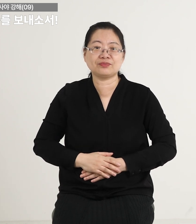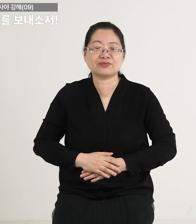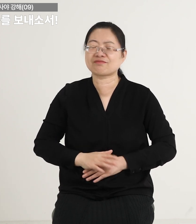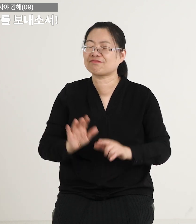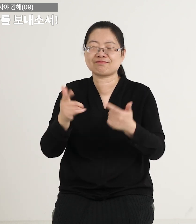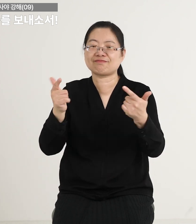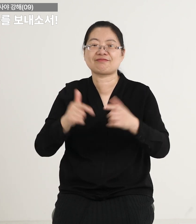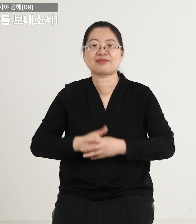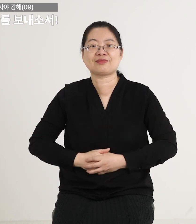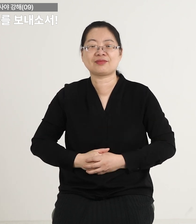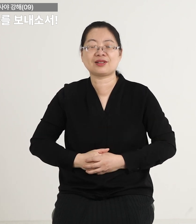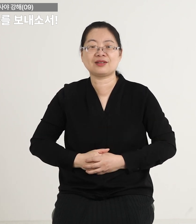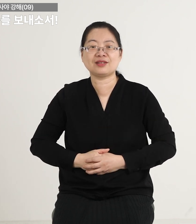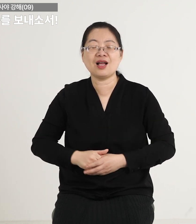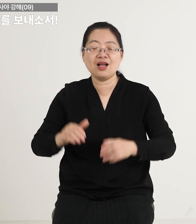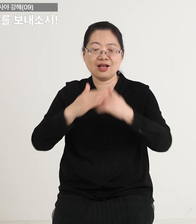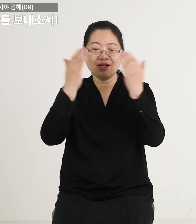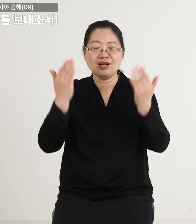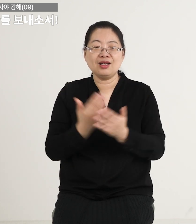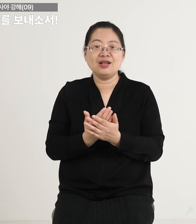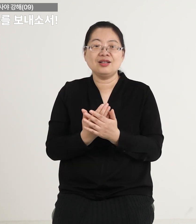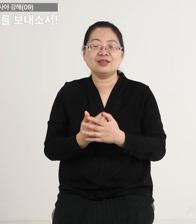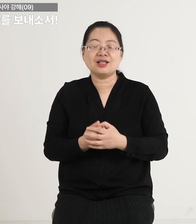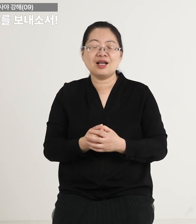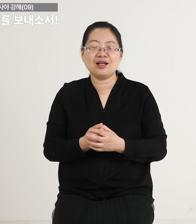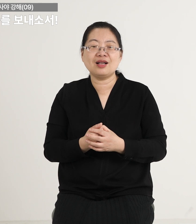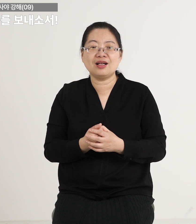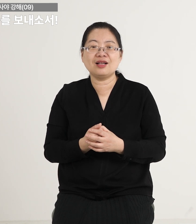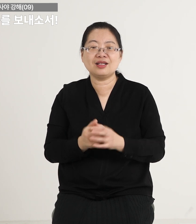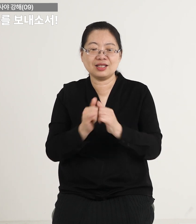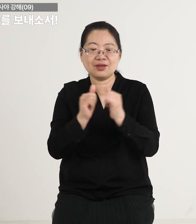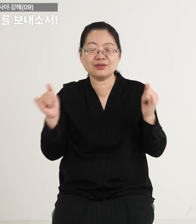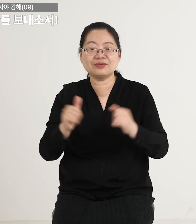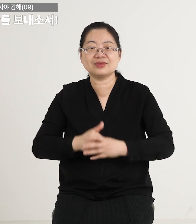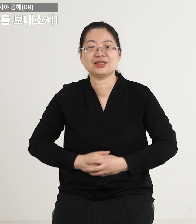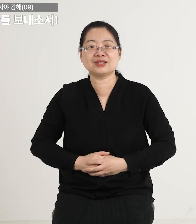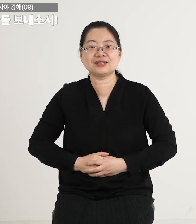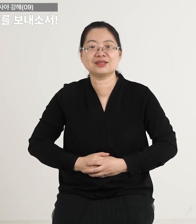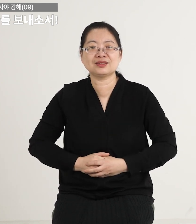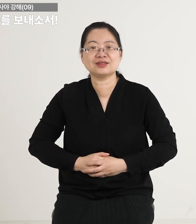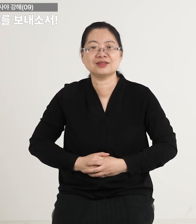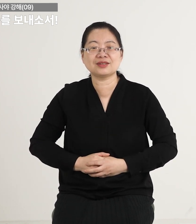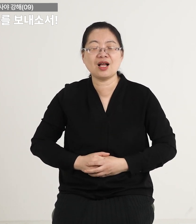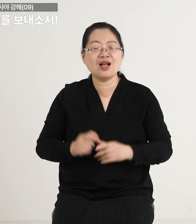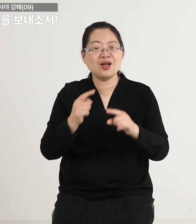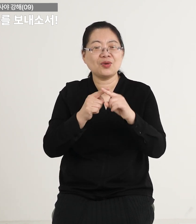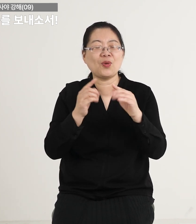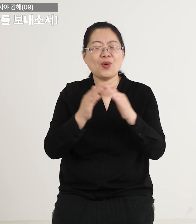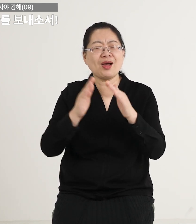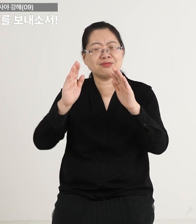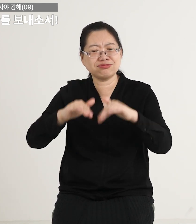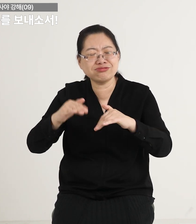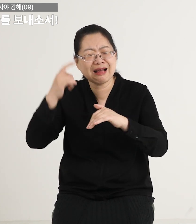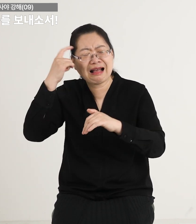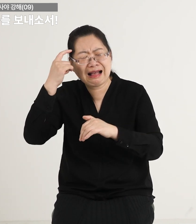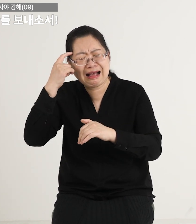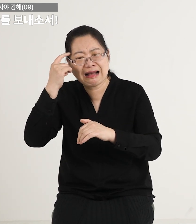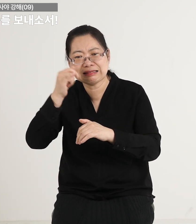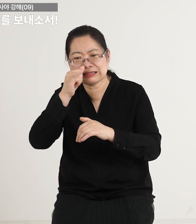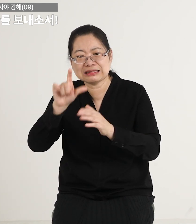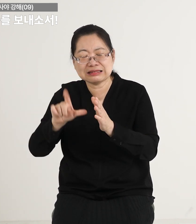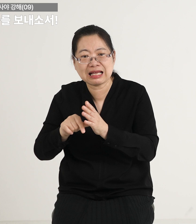이때 모두가 입 달린 자마다 그렇게 흉한 소문에 쓸려 다닐 때 한